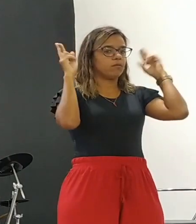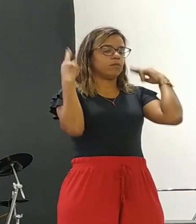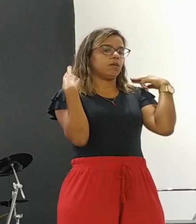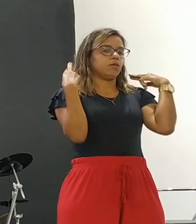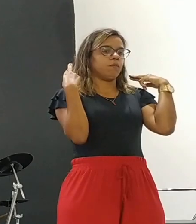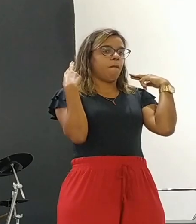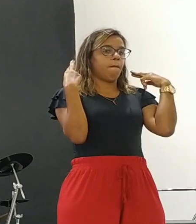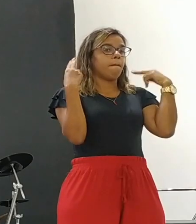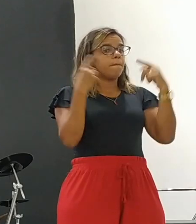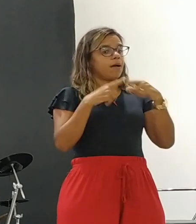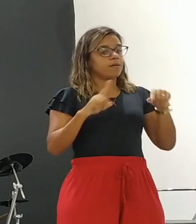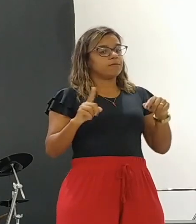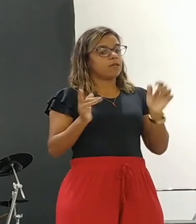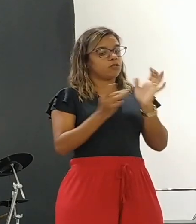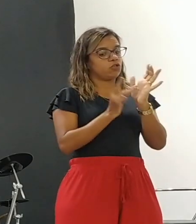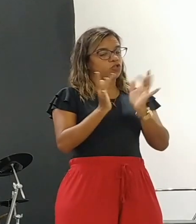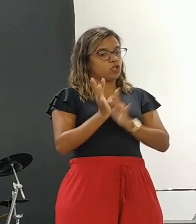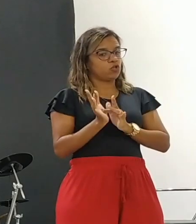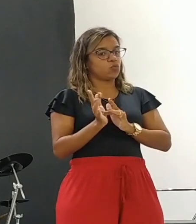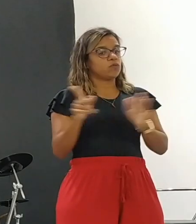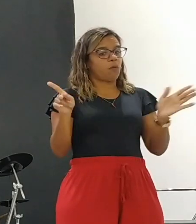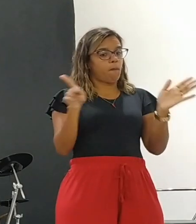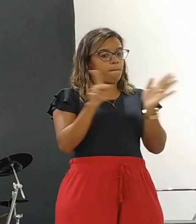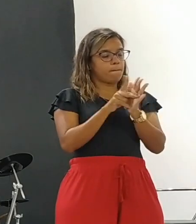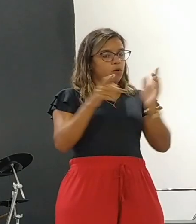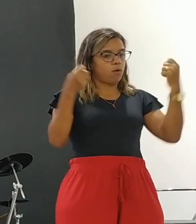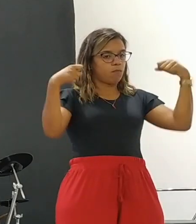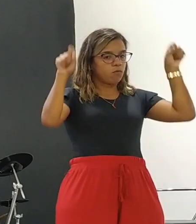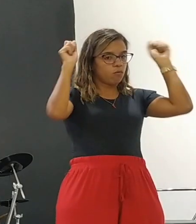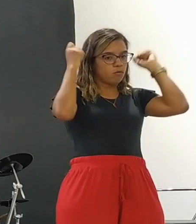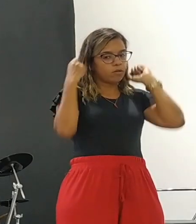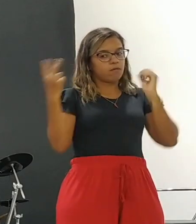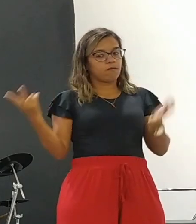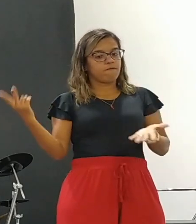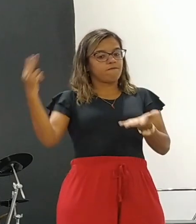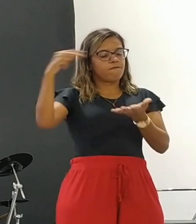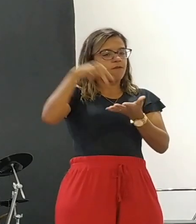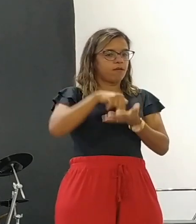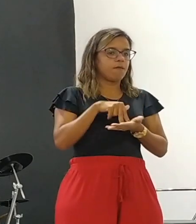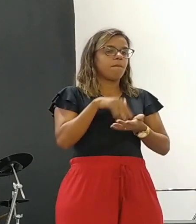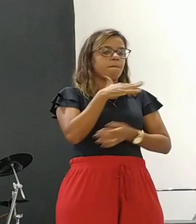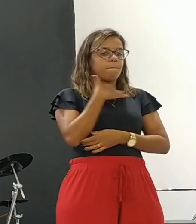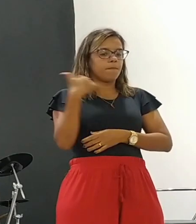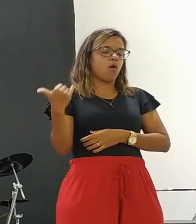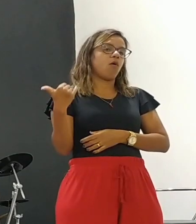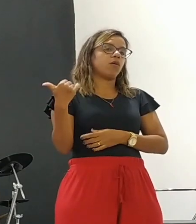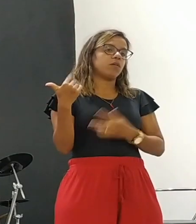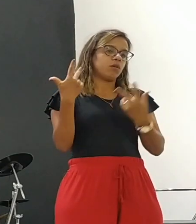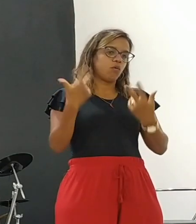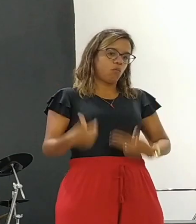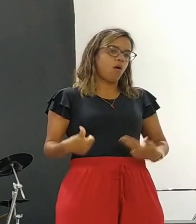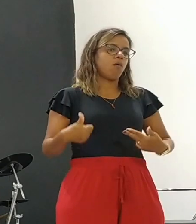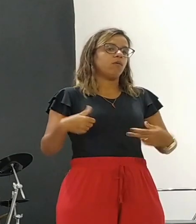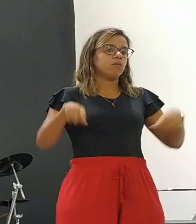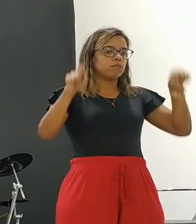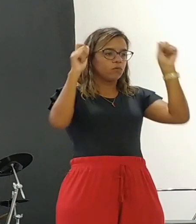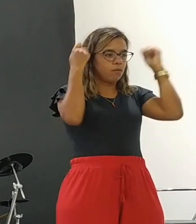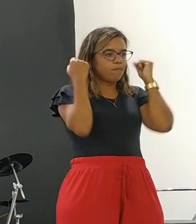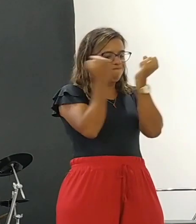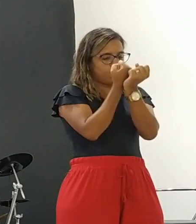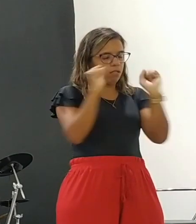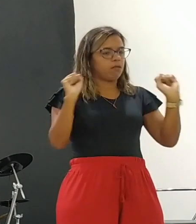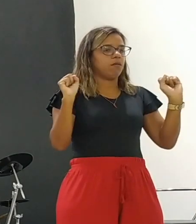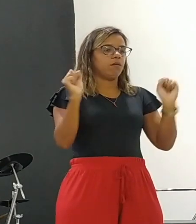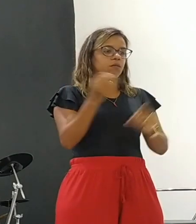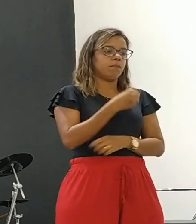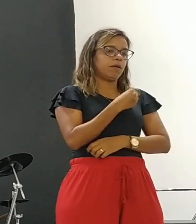Aleluia. Aí Jesus vem, ele é o cordeiro, e ele morre como aquele cordeiro para nos libertar do pecado,